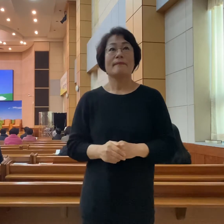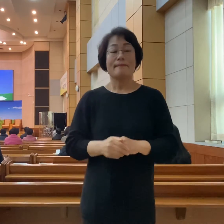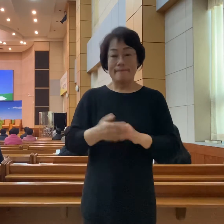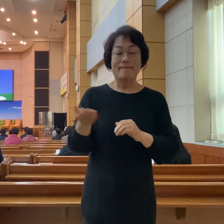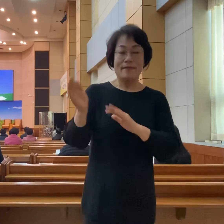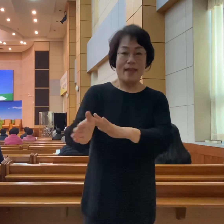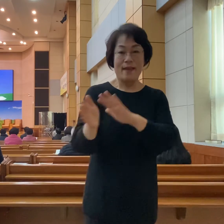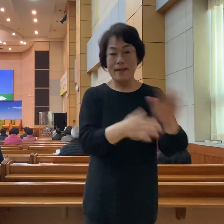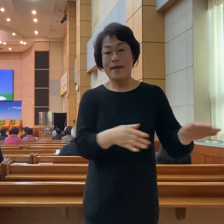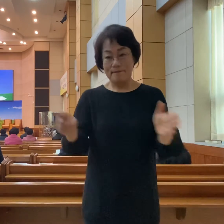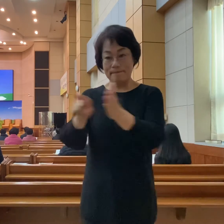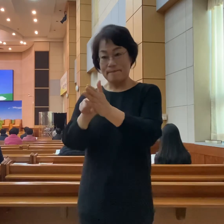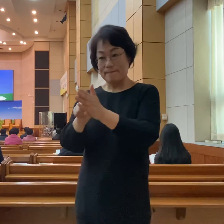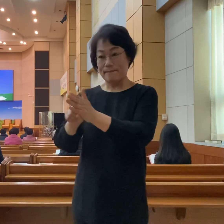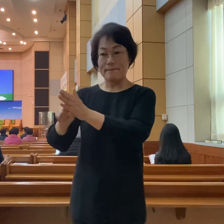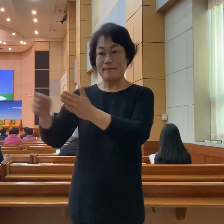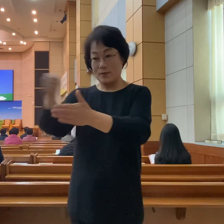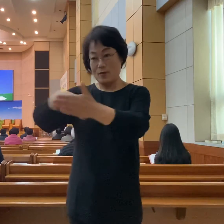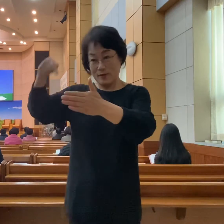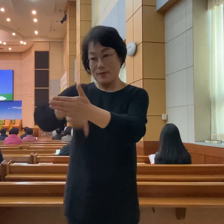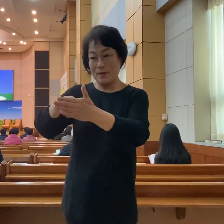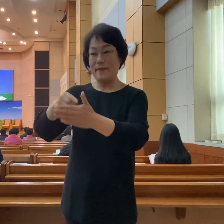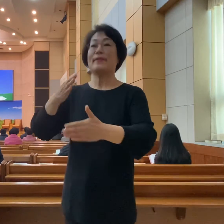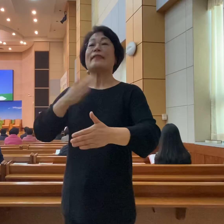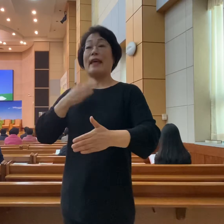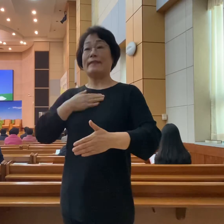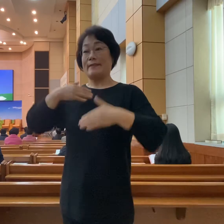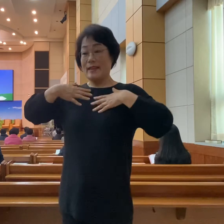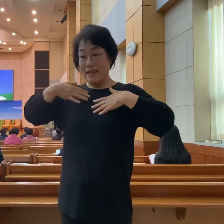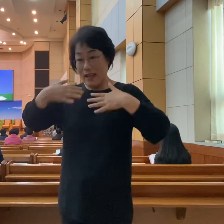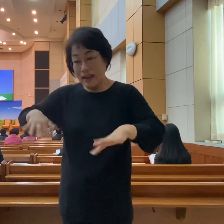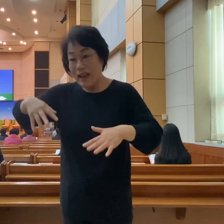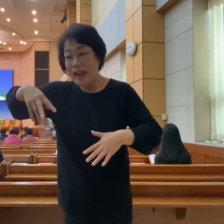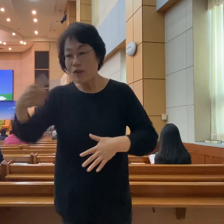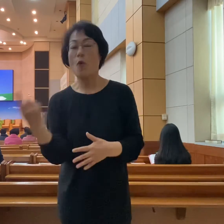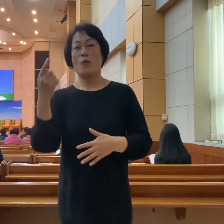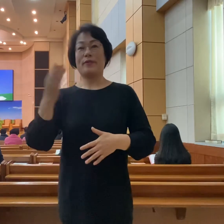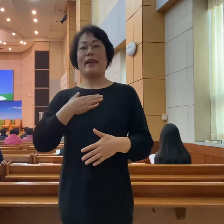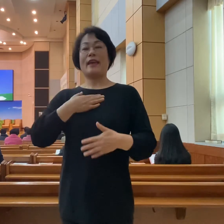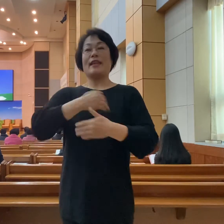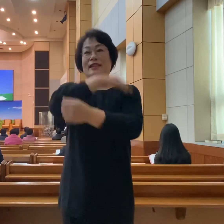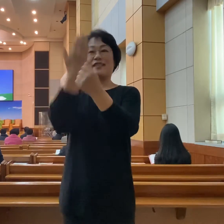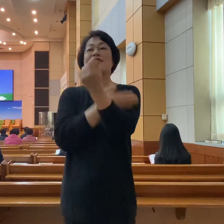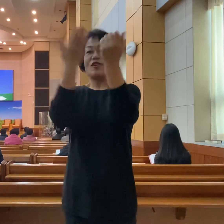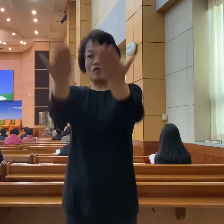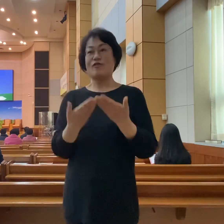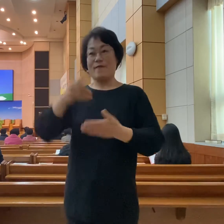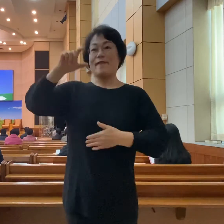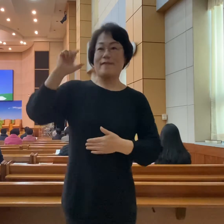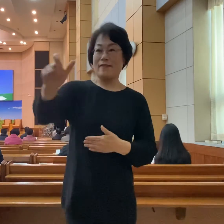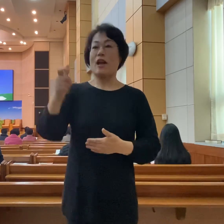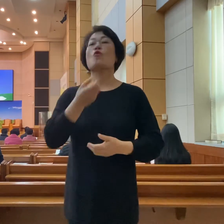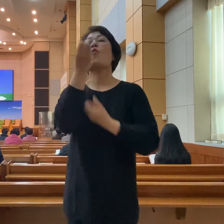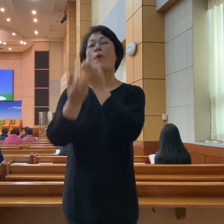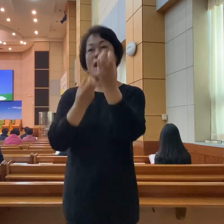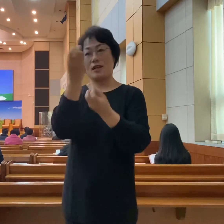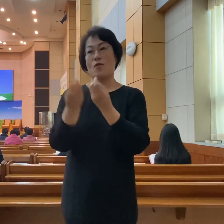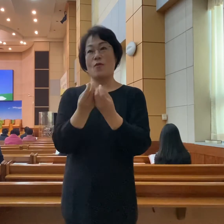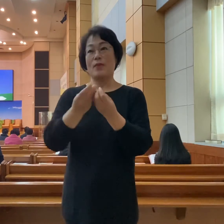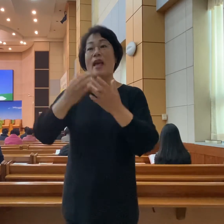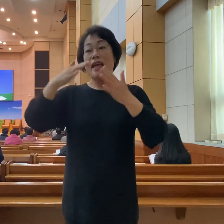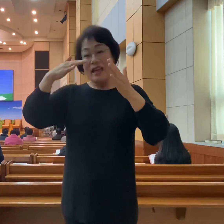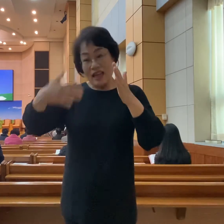신앙의 세계에 들어오면 나는 약할지라도 내게 능력 주신 자에서 나는 강하다 고백하고,